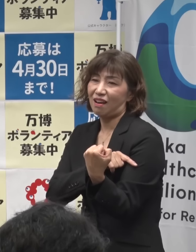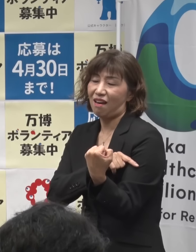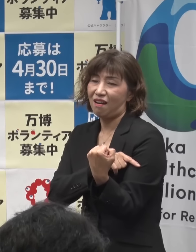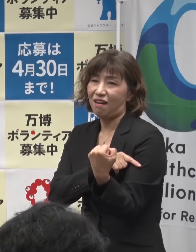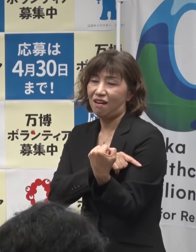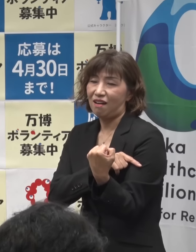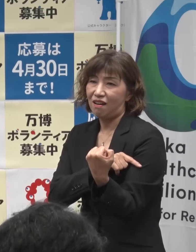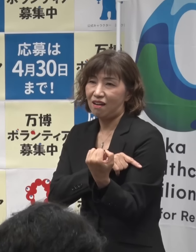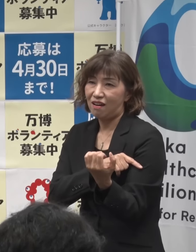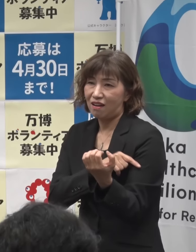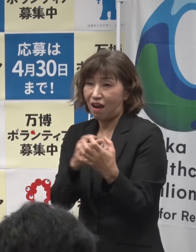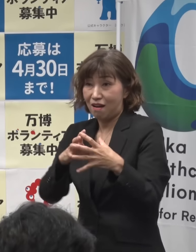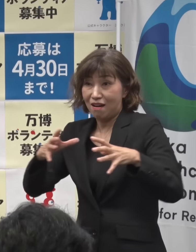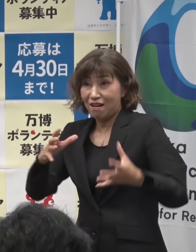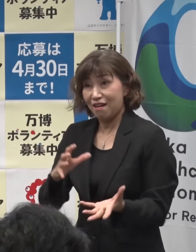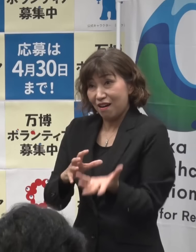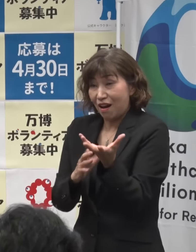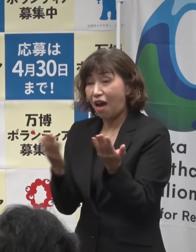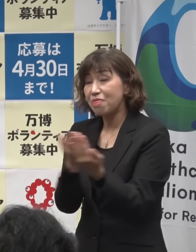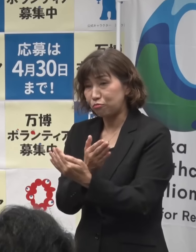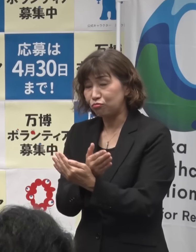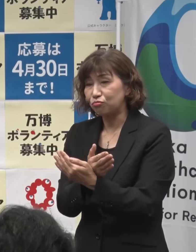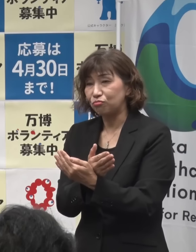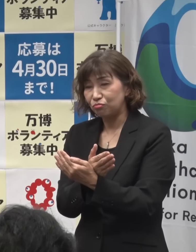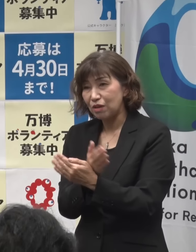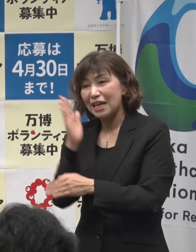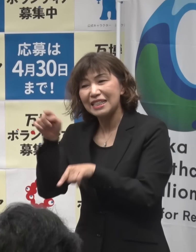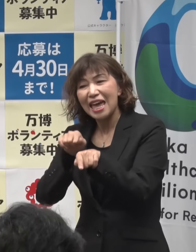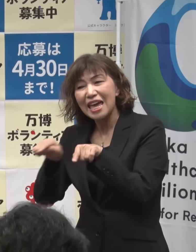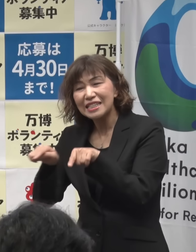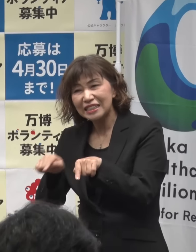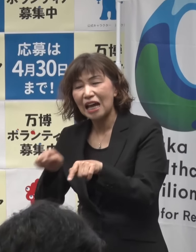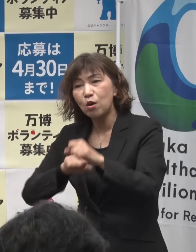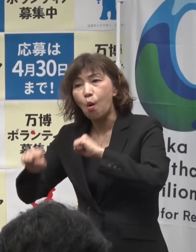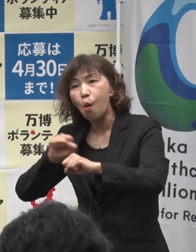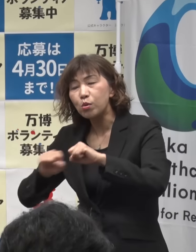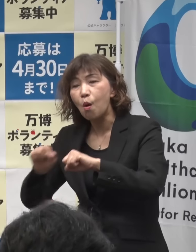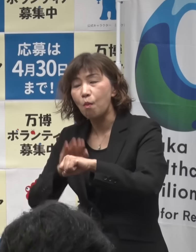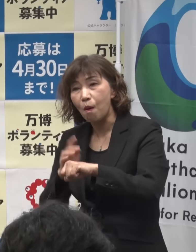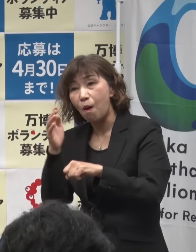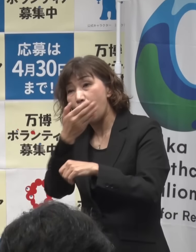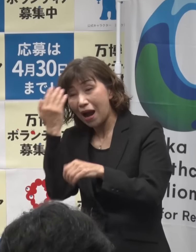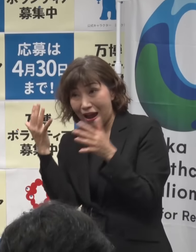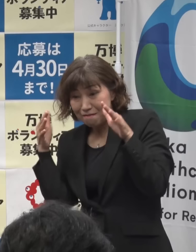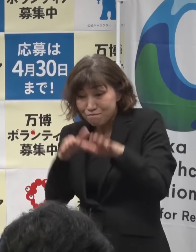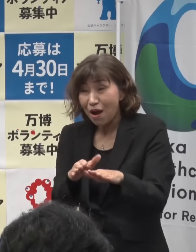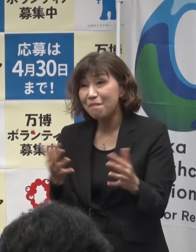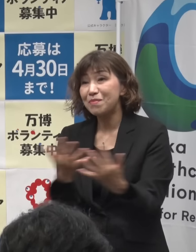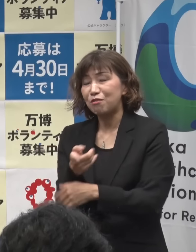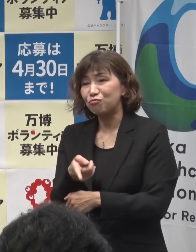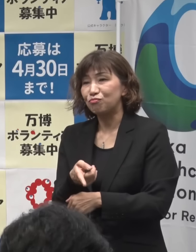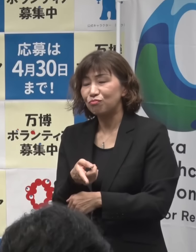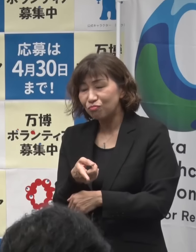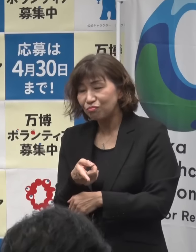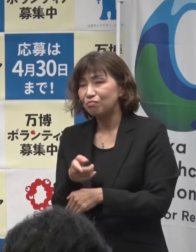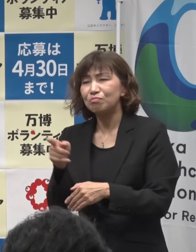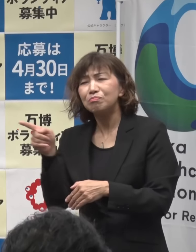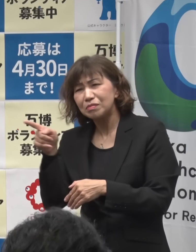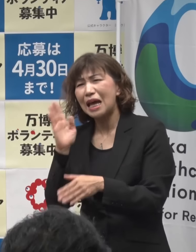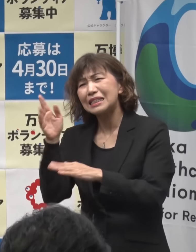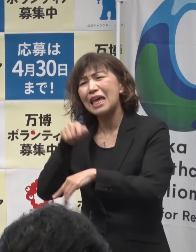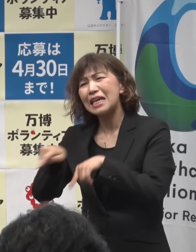の行動パターンから考えて、政治家の行動パターンで自分の身分を守りたいって思ってる政治家もやっぱたくさんいて、その身分を守るために身